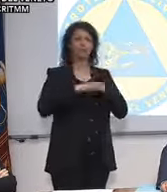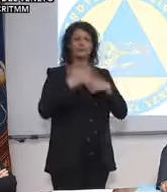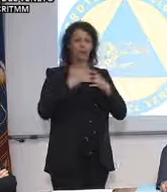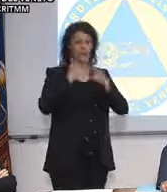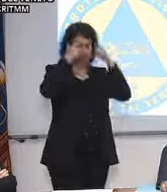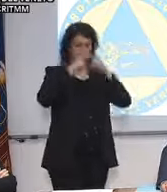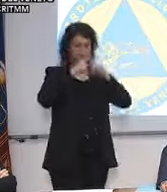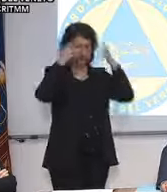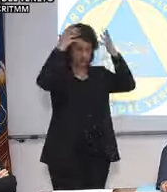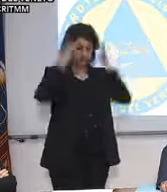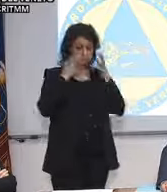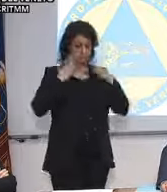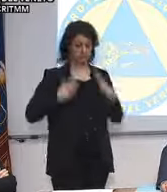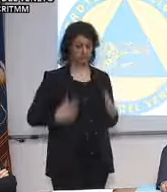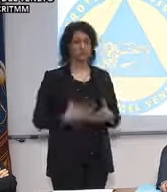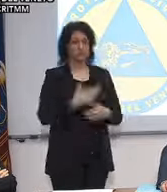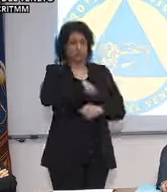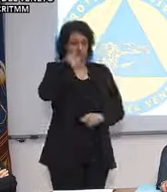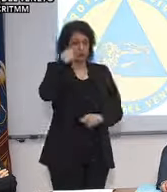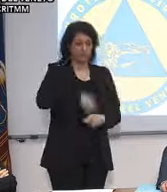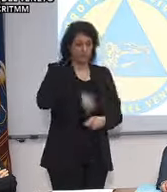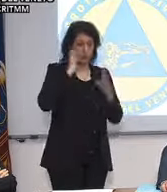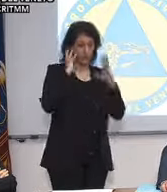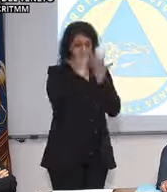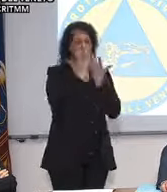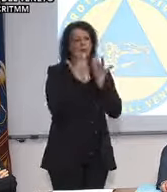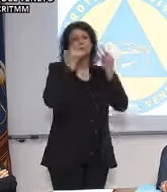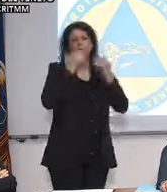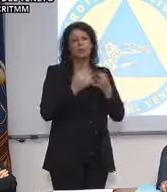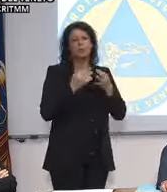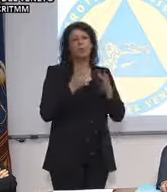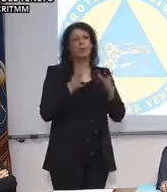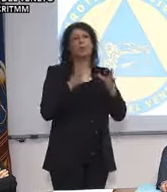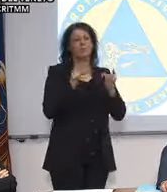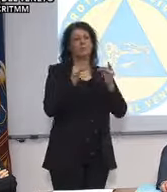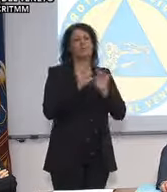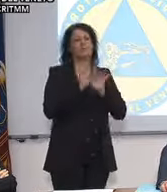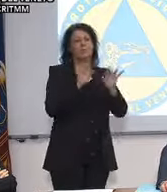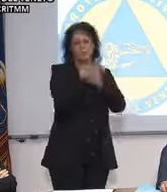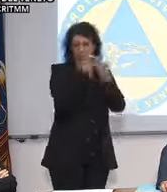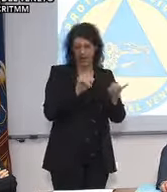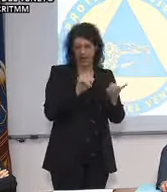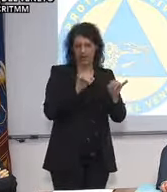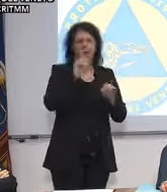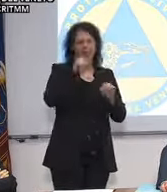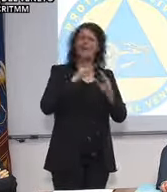certo, 100% che il virus non lo prendete mai, e anche se continuate a uscire anche fuori, ma riportate anche le pinne,